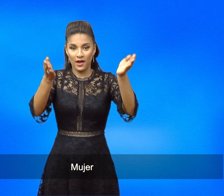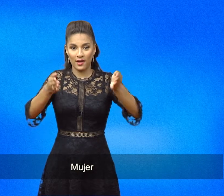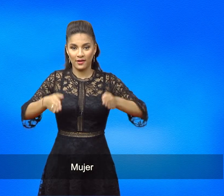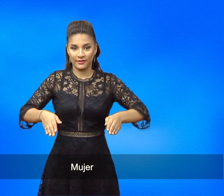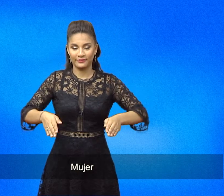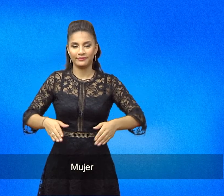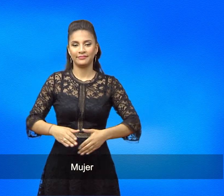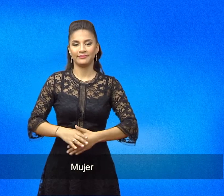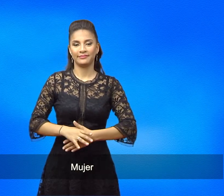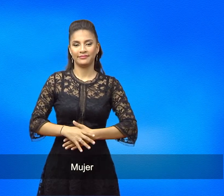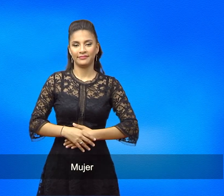mujer